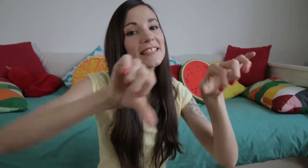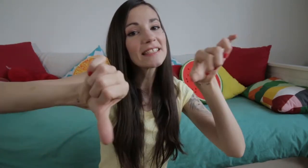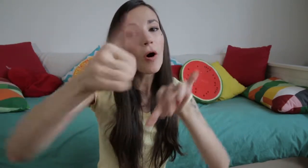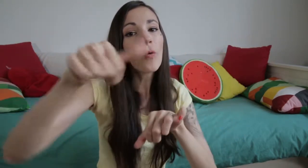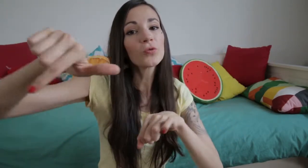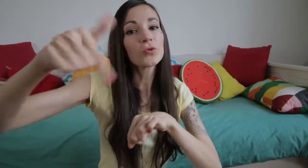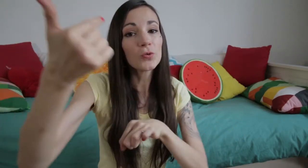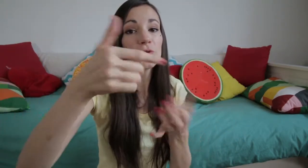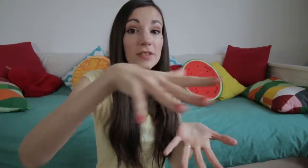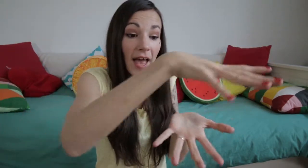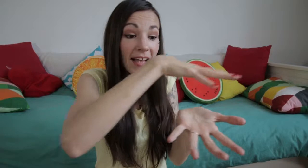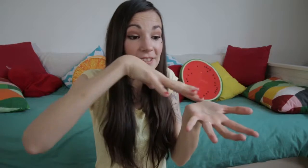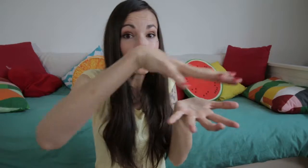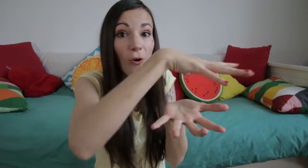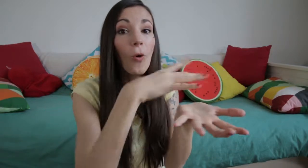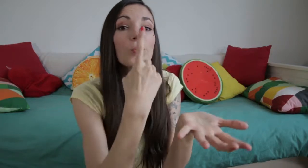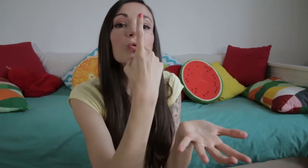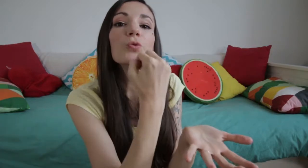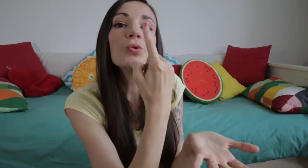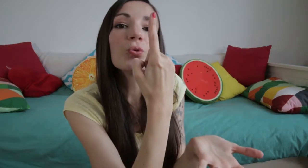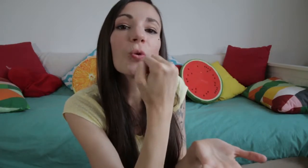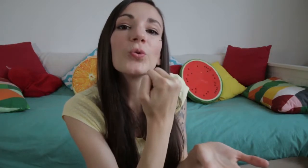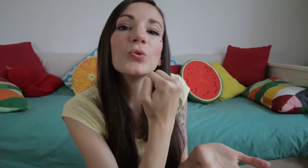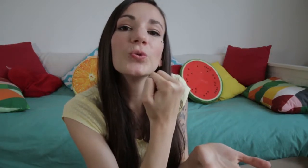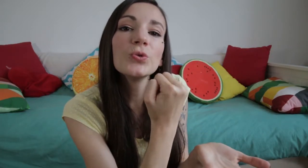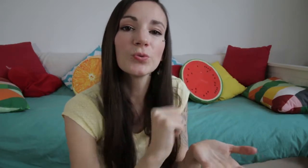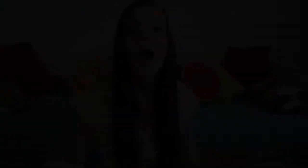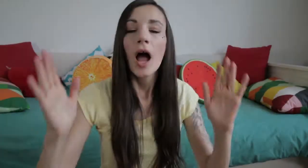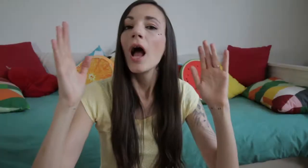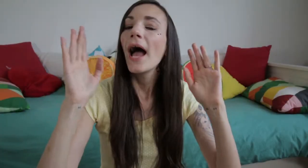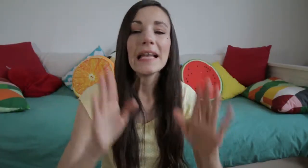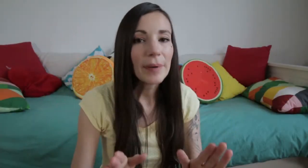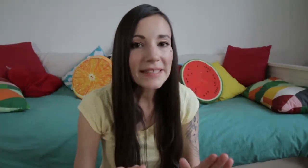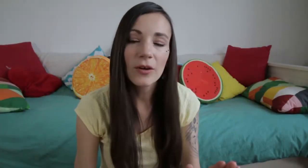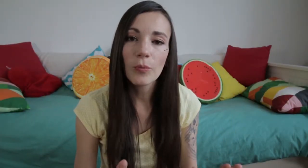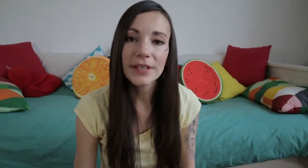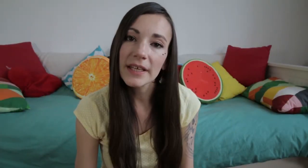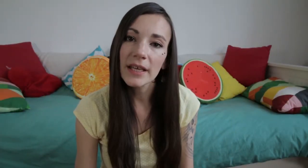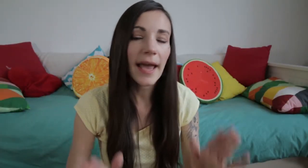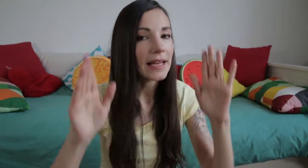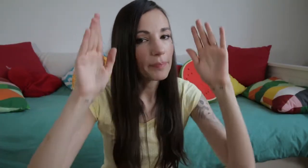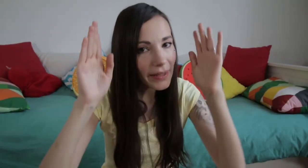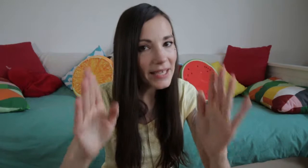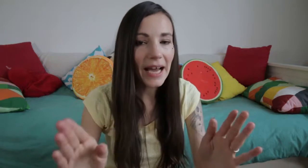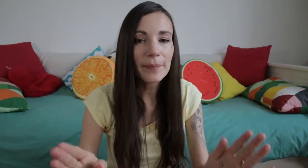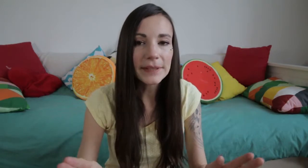10, 11, 12, elles seront toutes rouges. Elle n'est pas très compliquée, elle n'est pas très